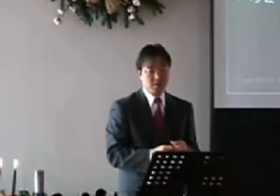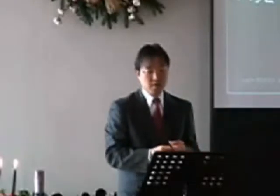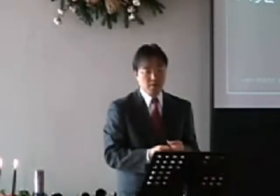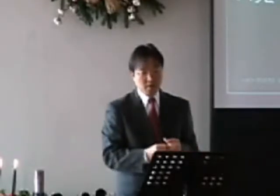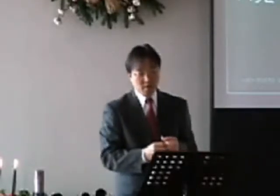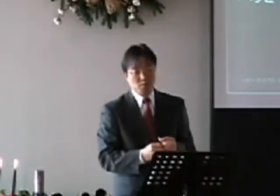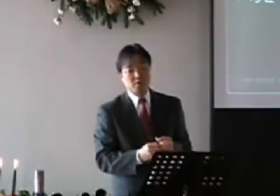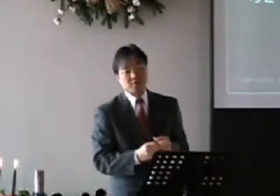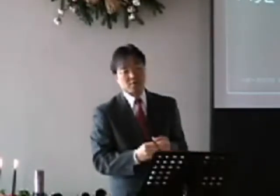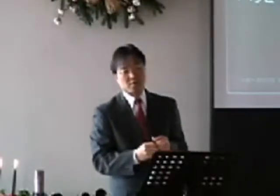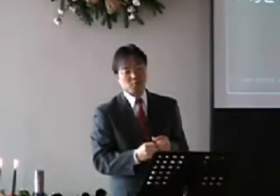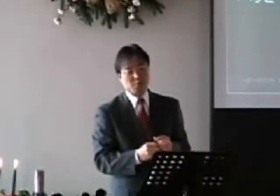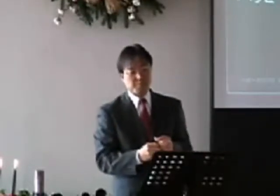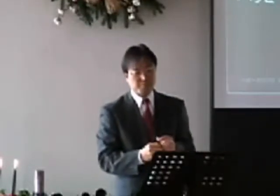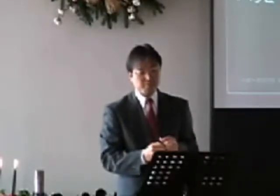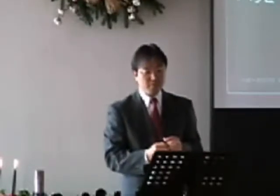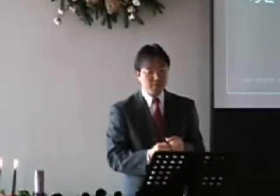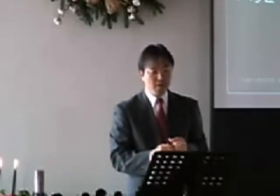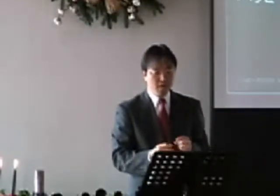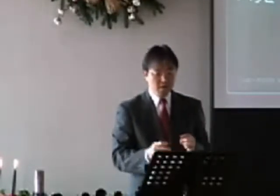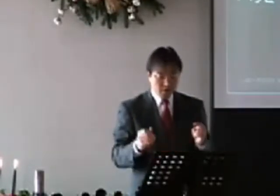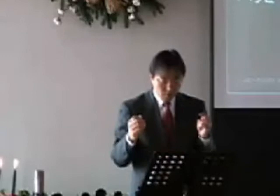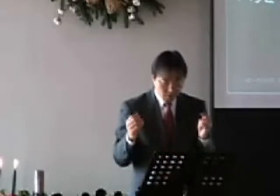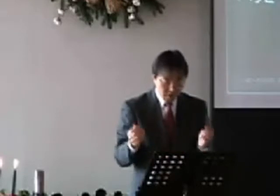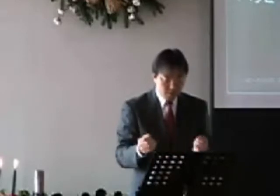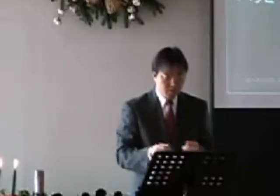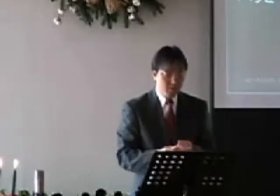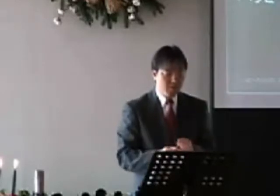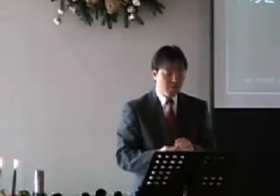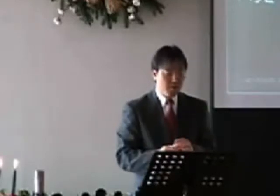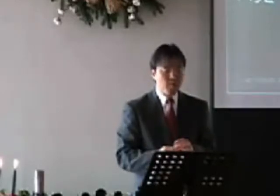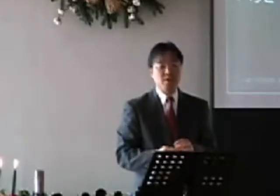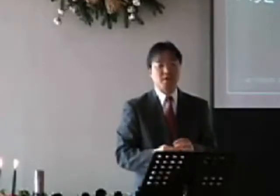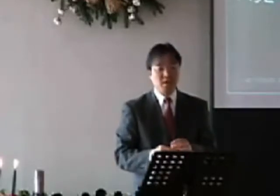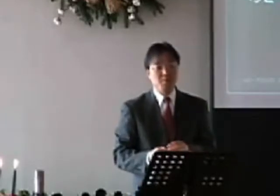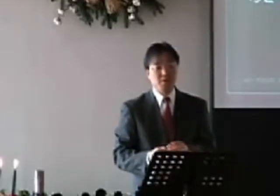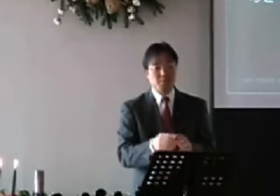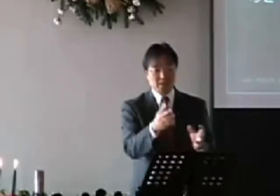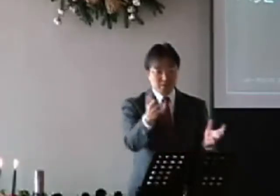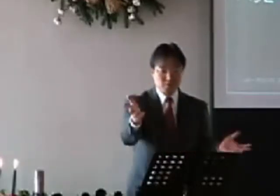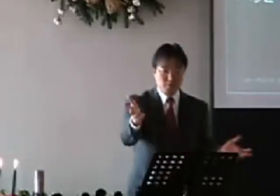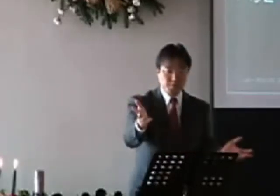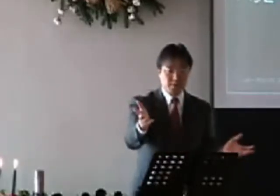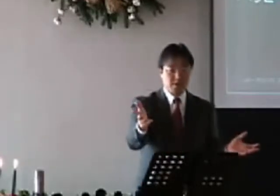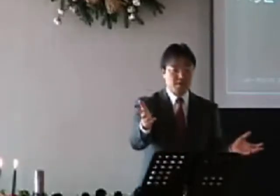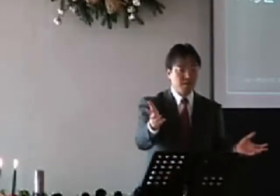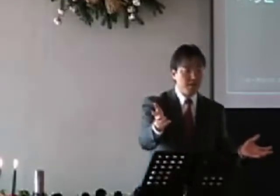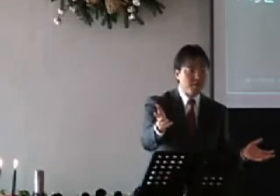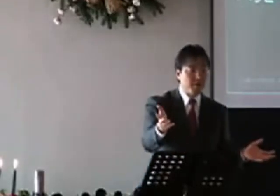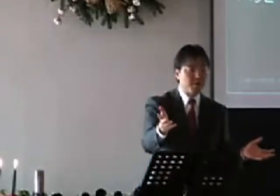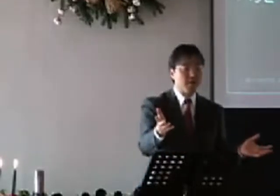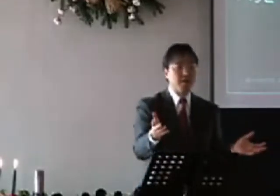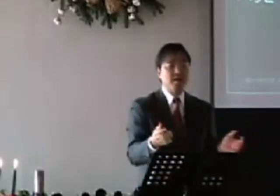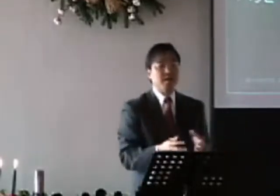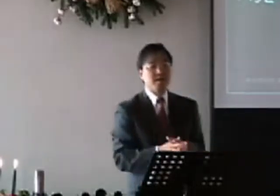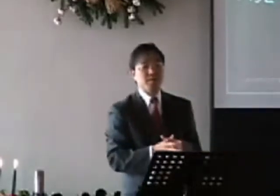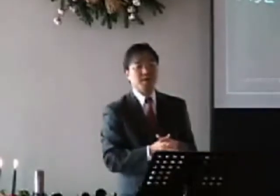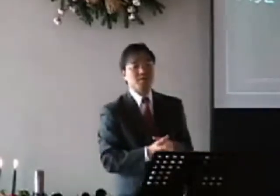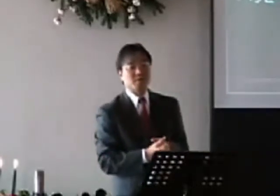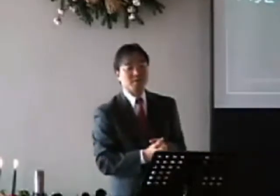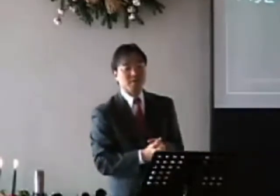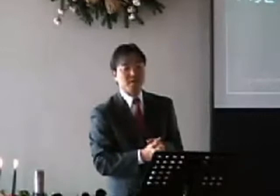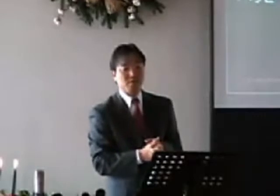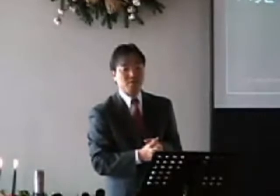生やしたね、仙人みたいなおじいちゃんだったんです。私のおじいちゃん、本当に私には全然似てない感じの人だったんですが、だから覚えてるんですけども